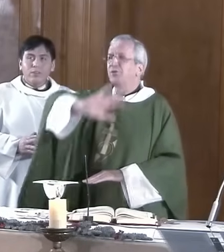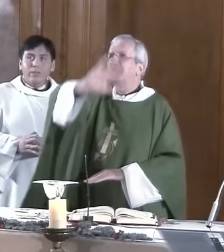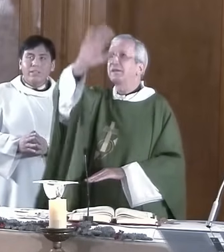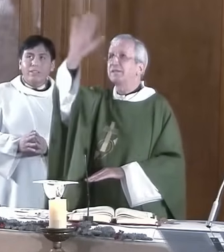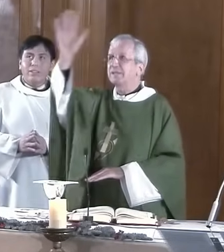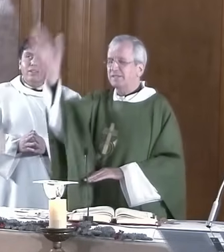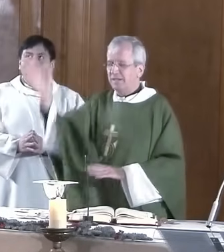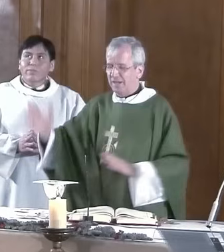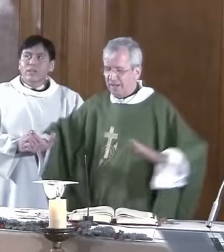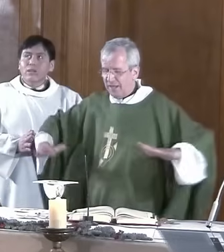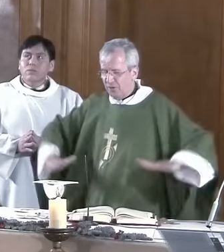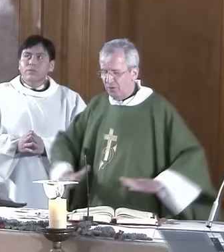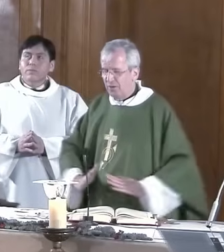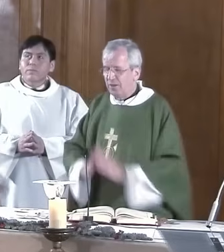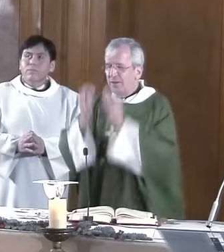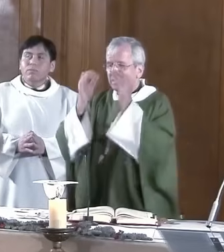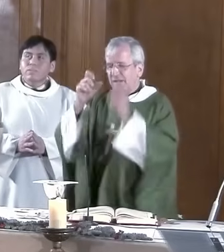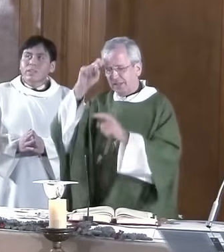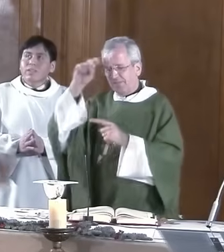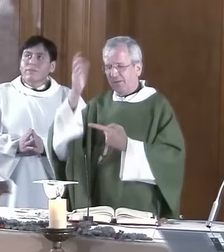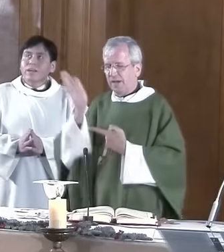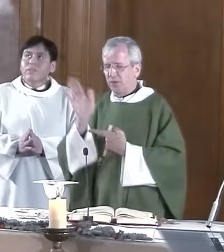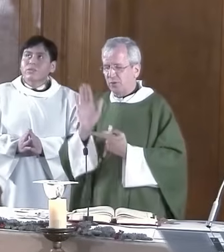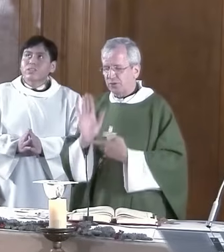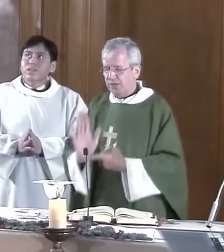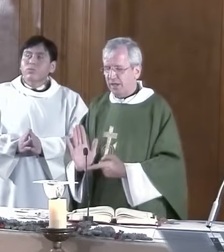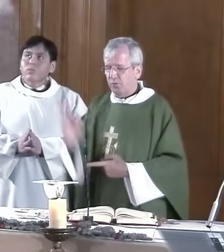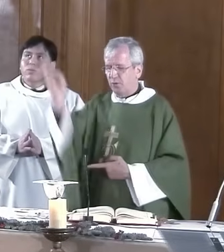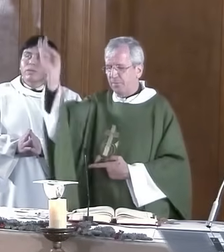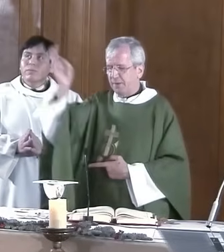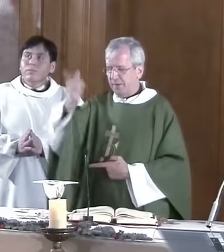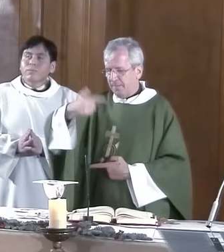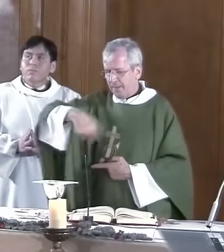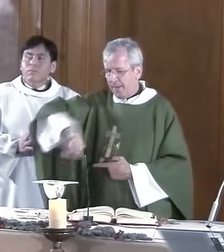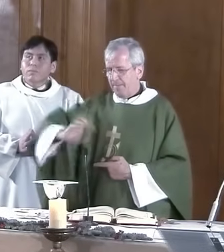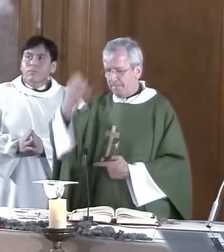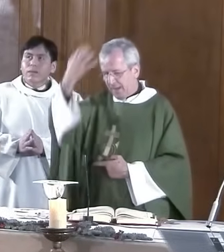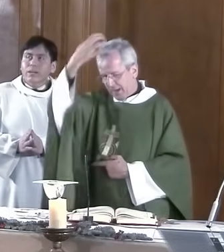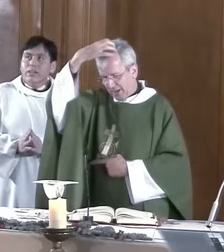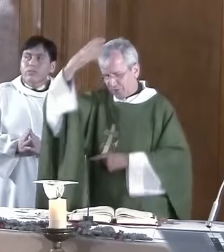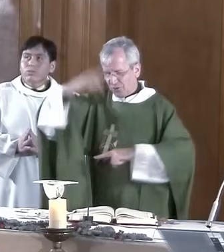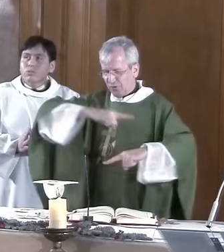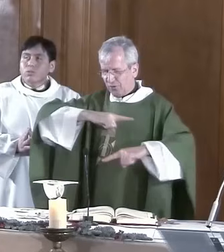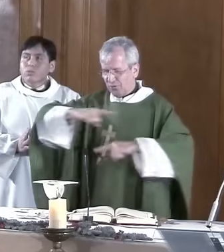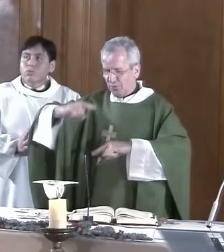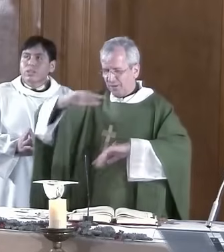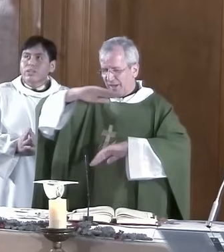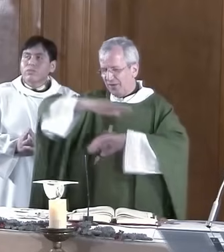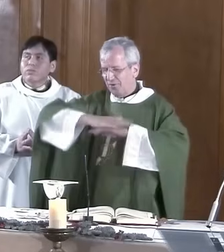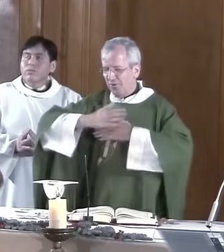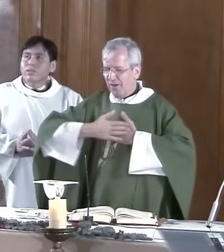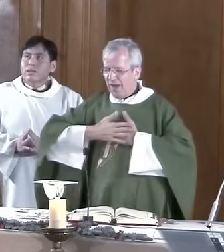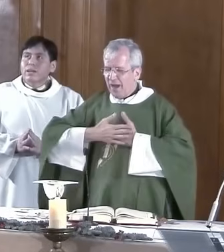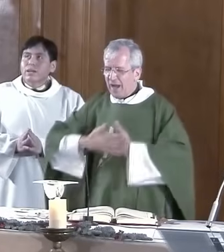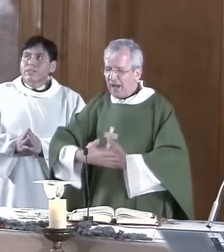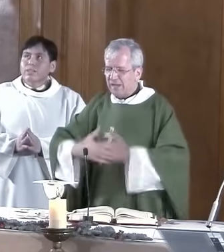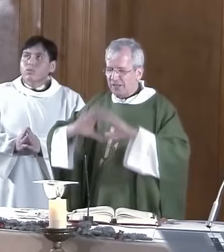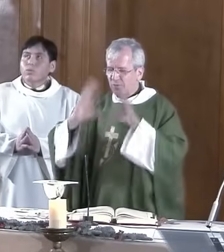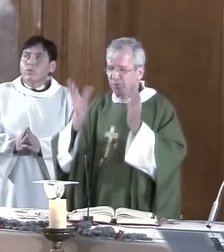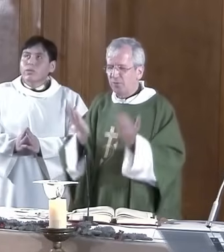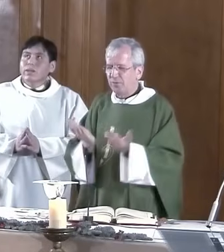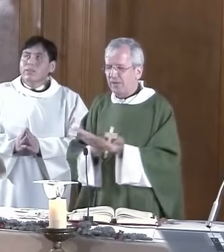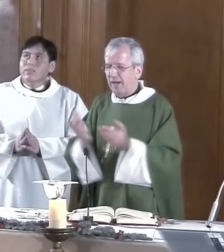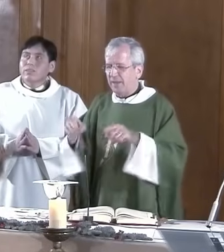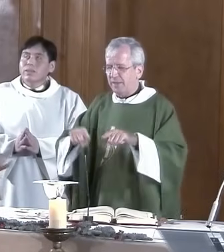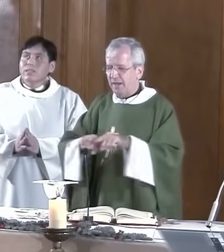nuestro que estás en el cielo, santificado sea tu nombre. Venga a nosotros tu reino, hágase